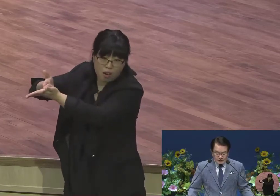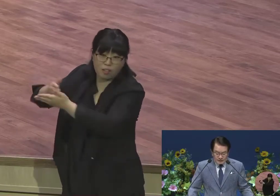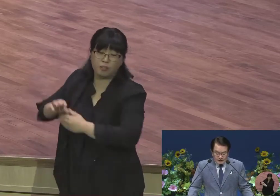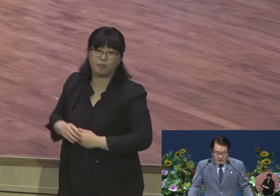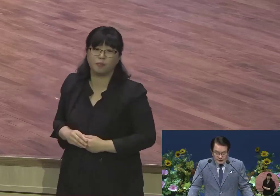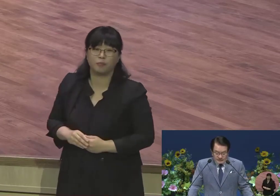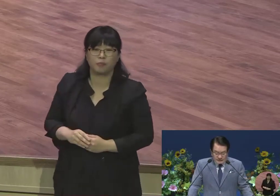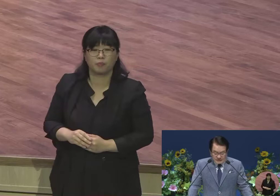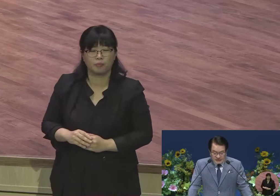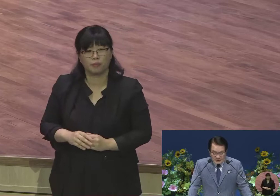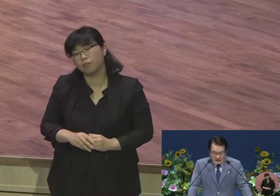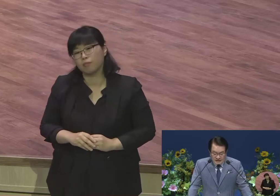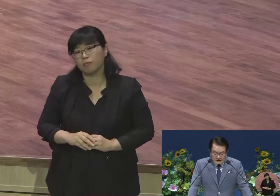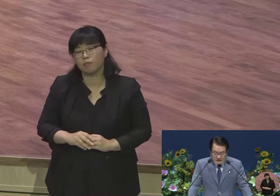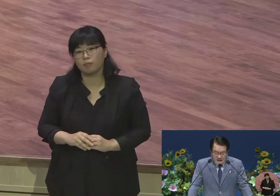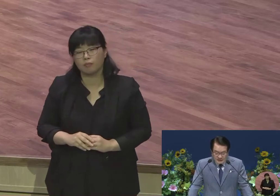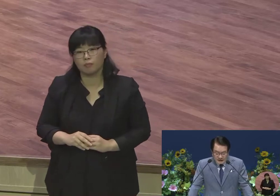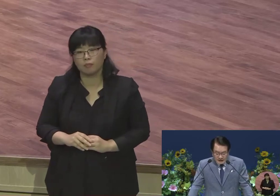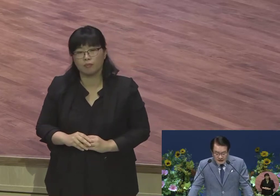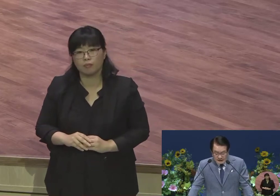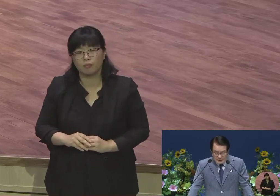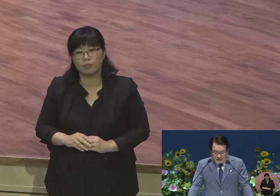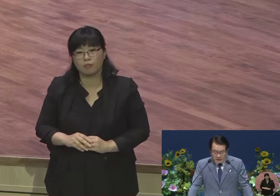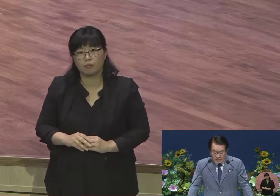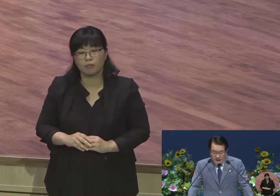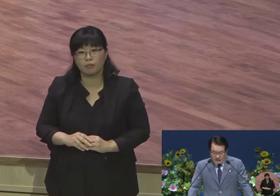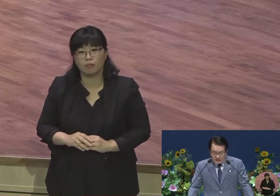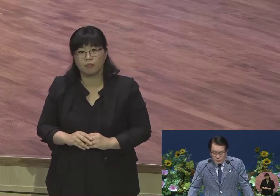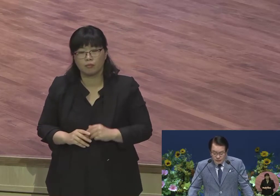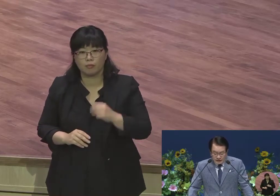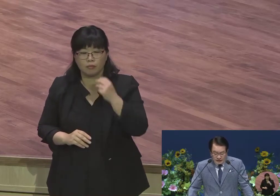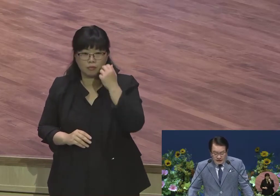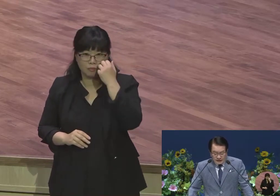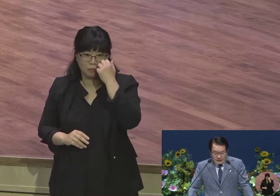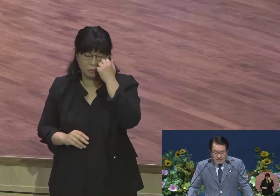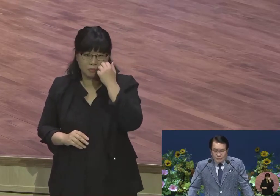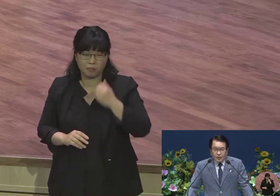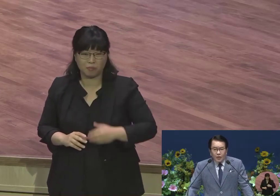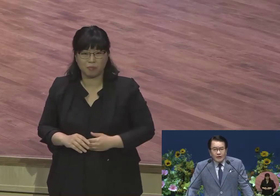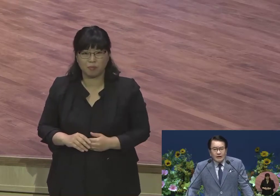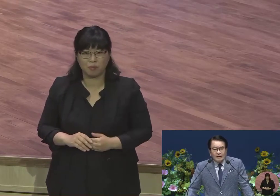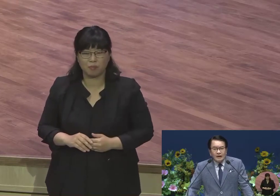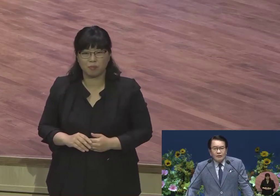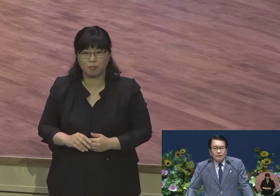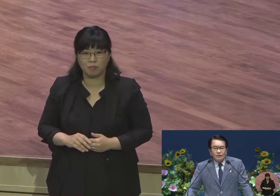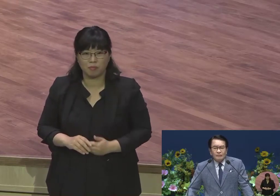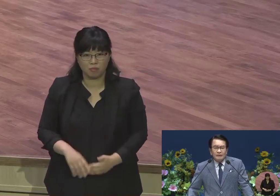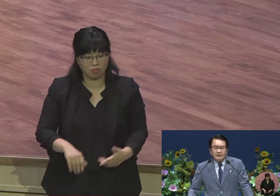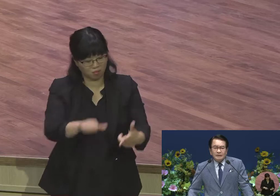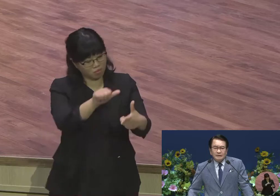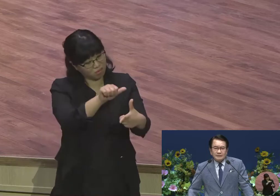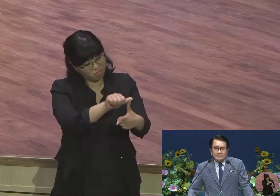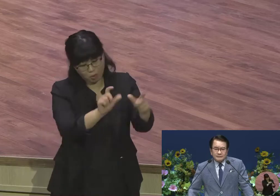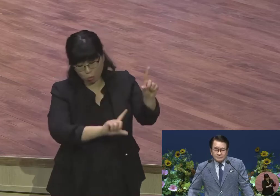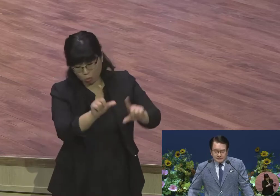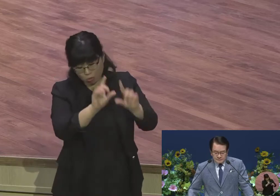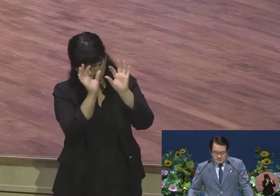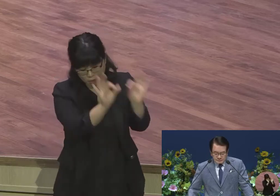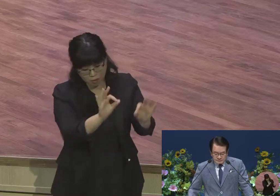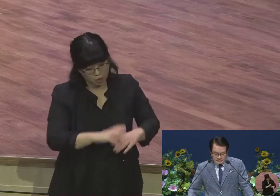우상승배가 체질에 대한 이 사람의 이 결과가 그래서 그 후에 소리 내어면